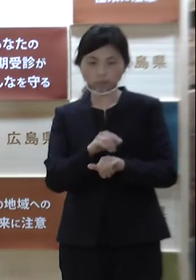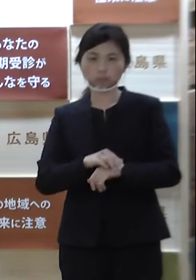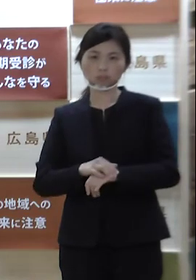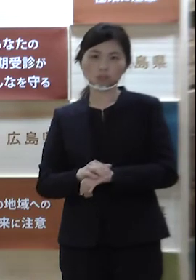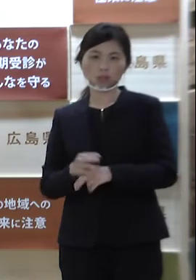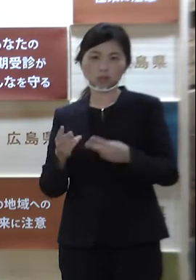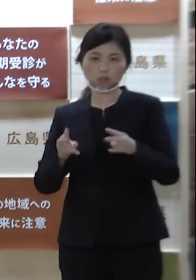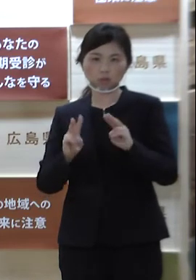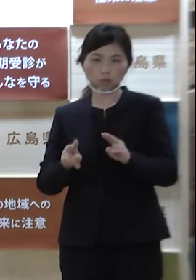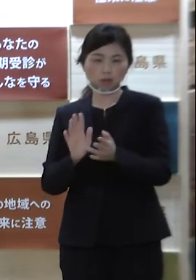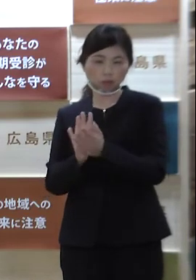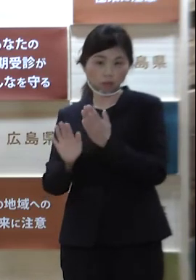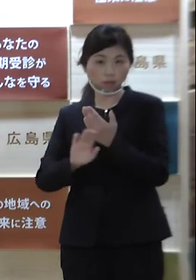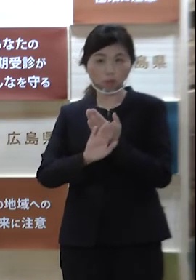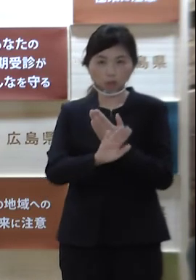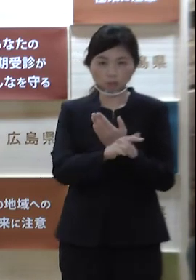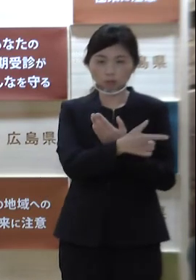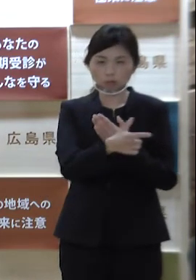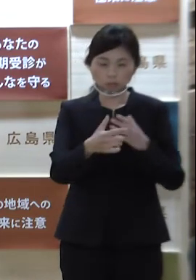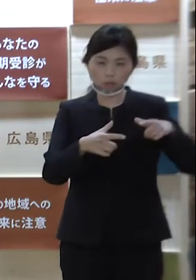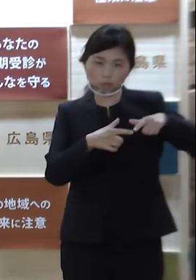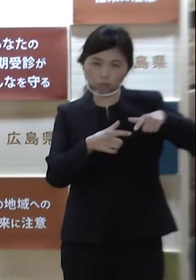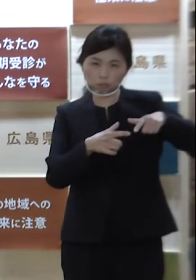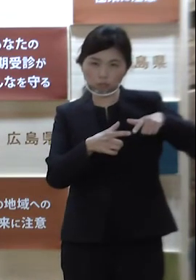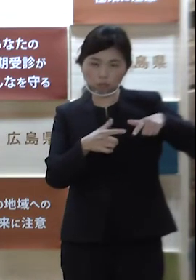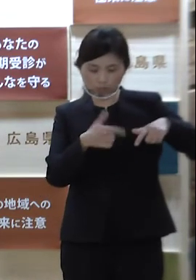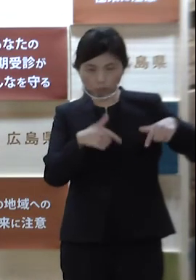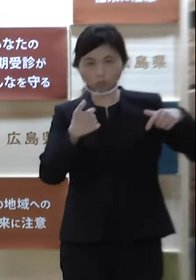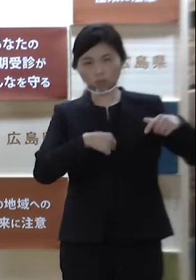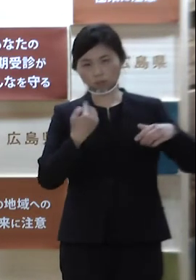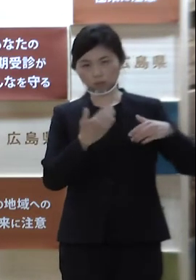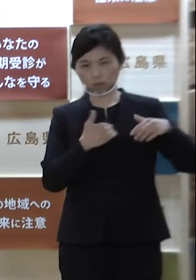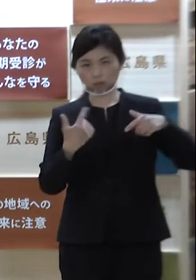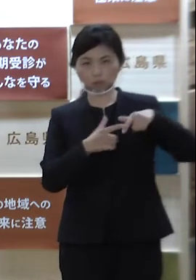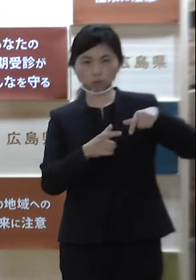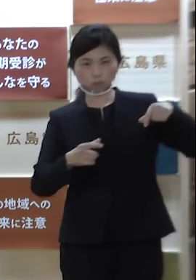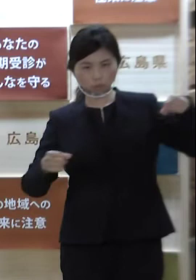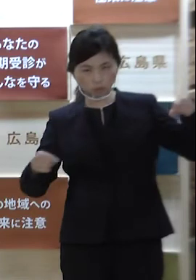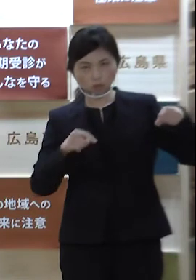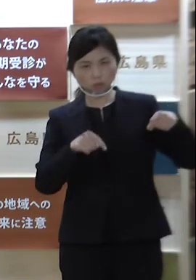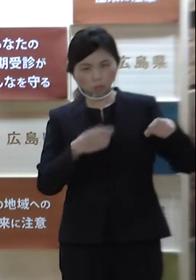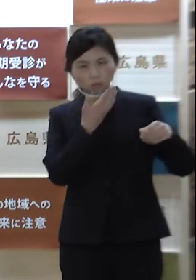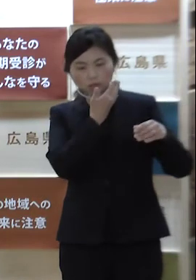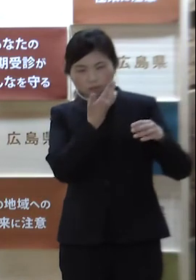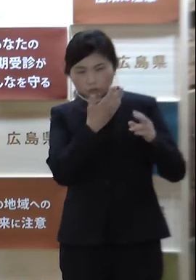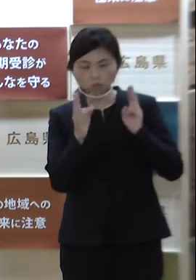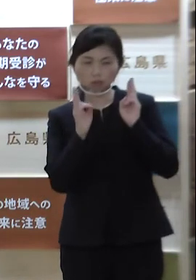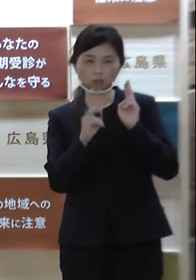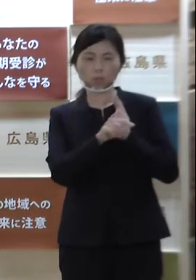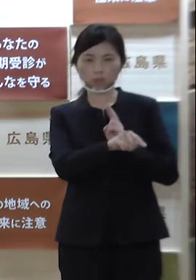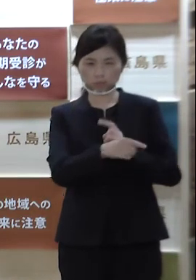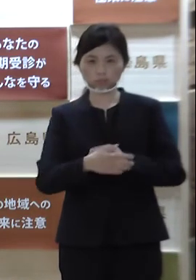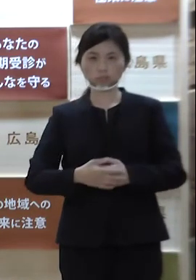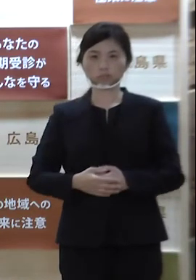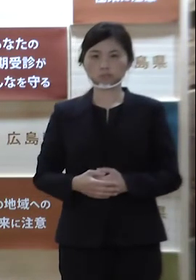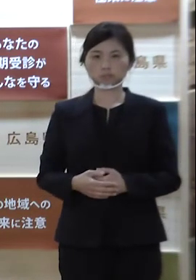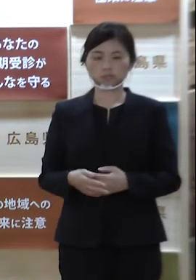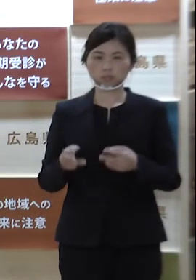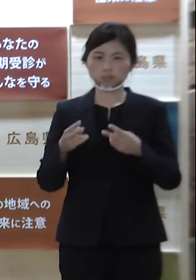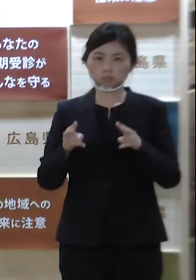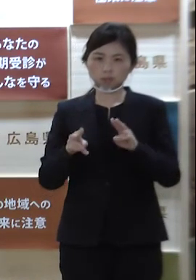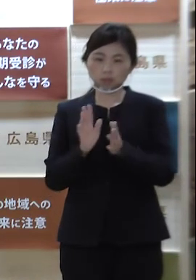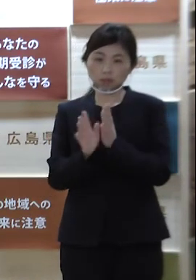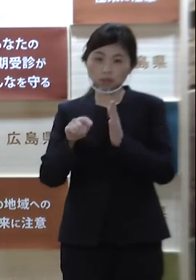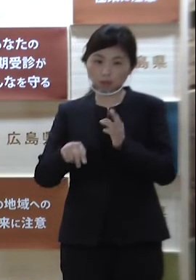県のみならず我が国の経済を牽引する極めて重要な企業でございます。 また県内企業となられたことで